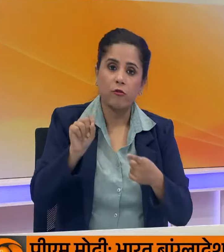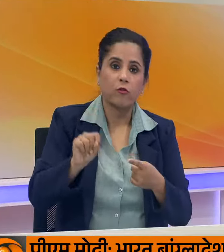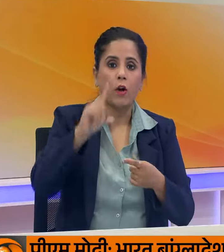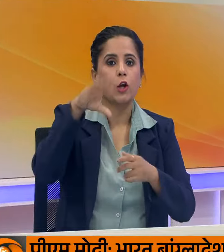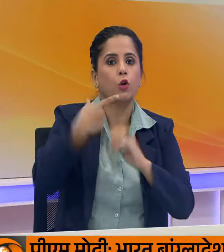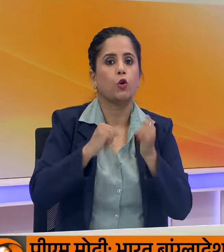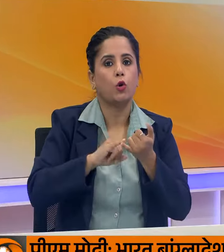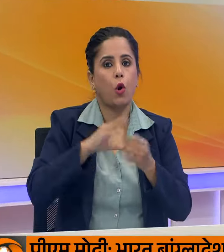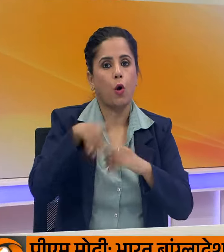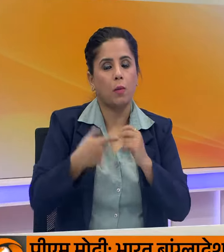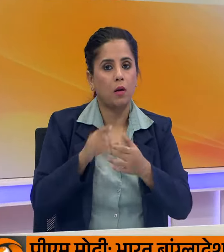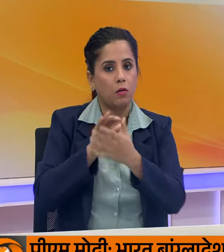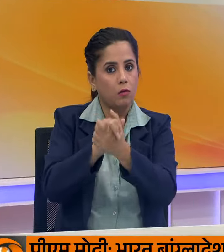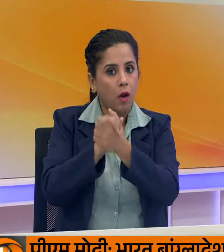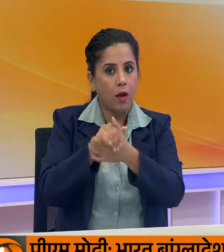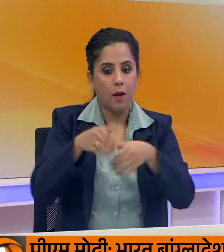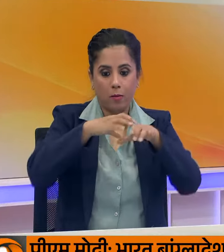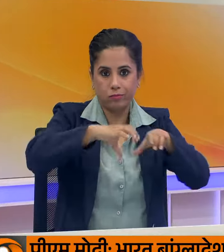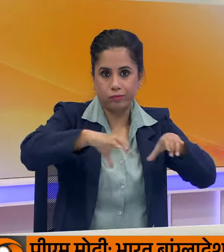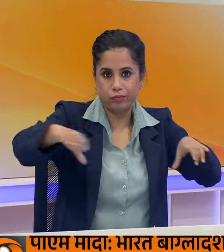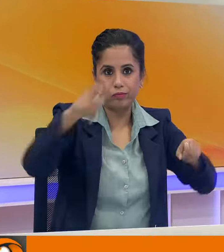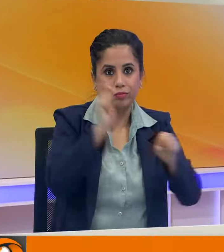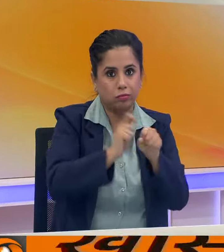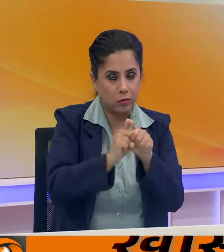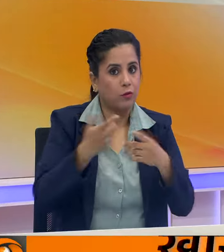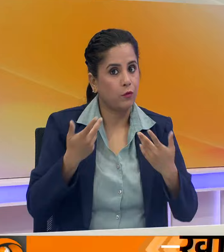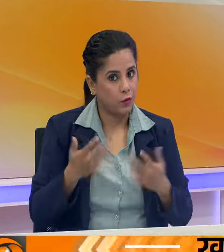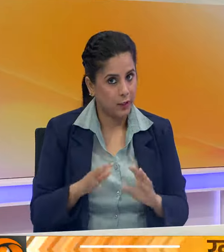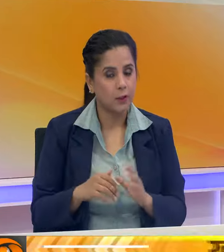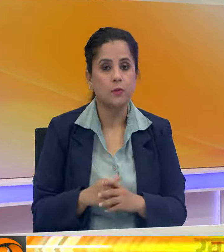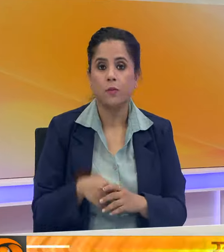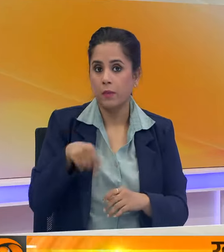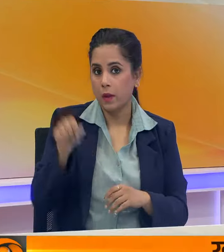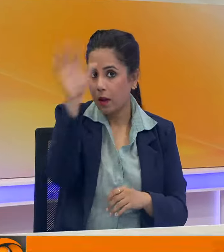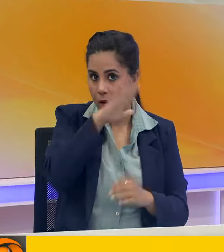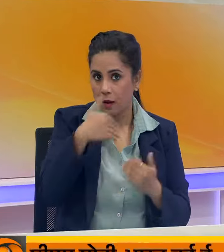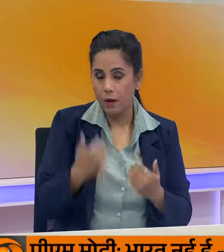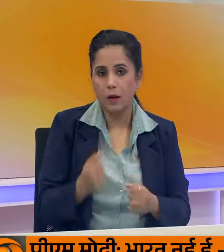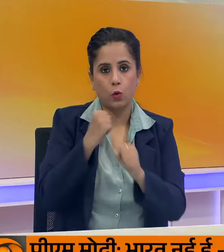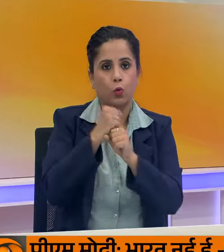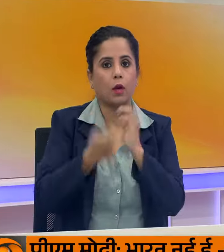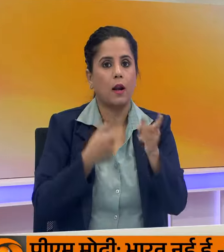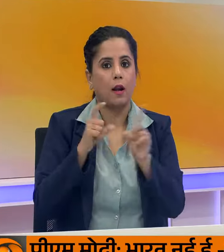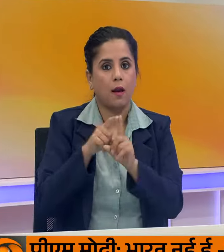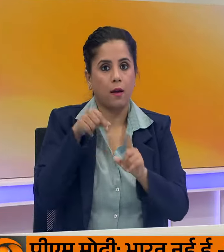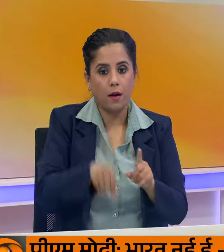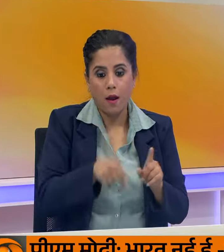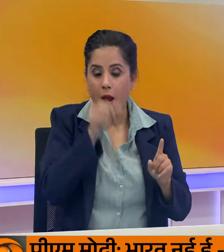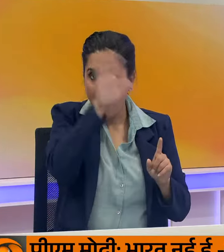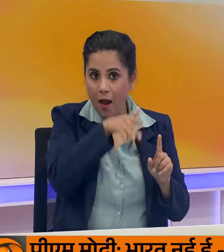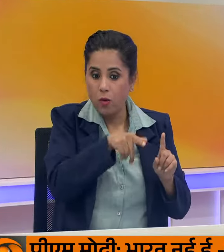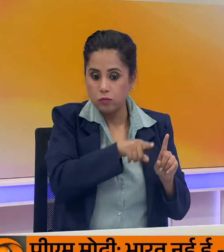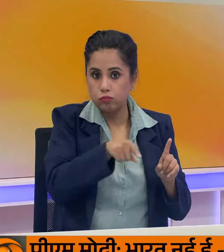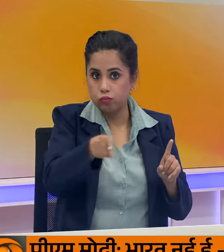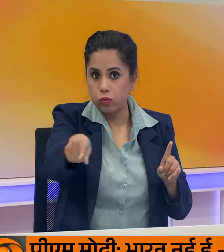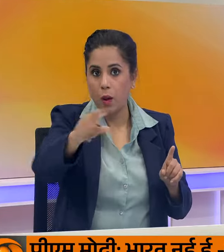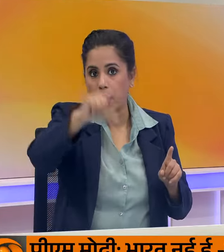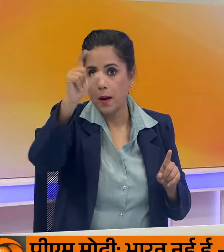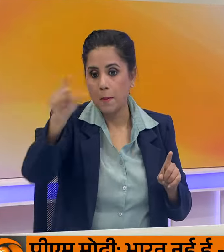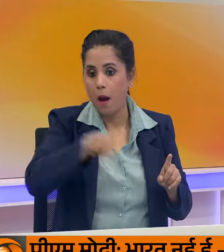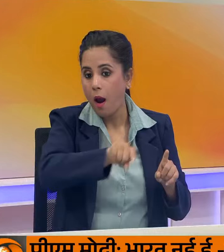बॉर्डर फ्रेंडशिप पाइपलाइन पूरी की गई है भारतीय ग्रीड से होते हुए नेपाल से